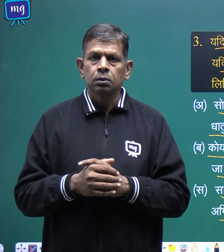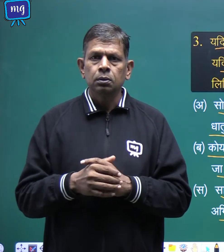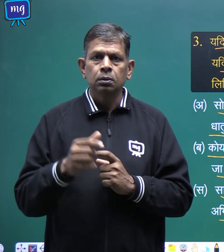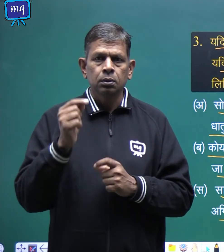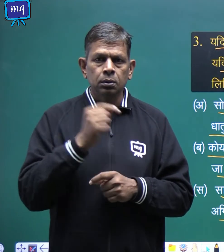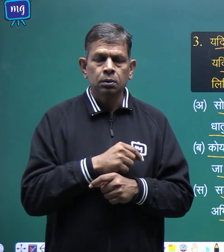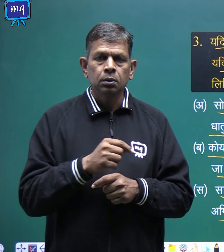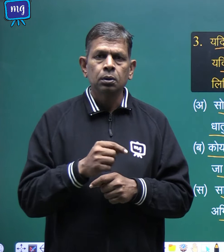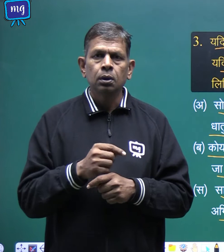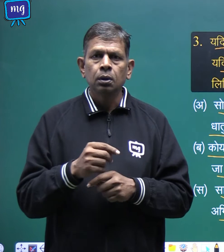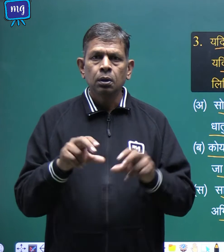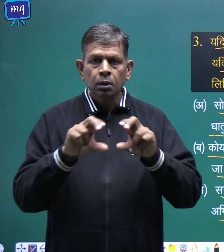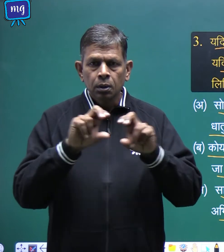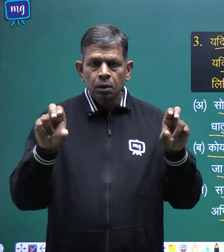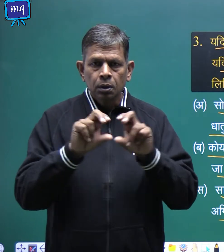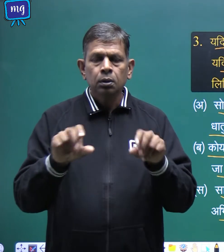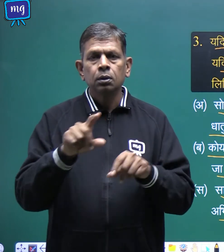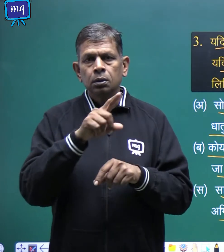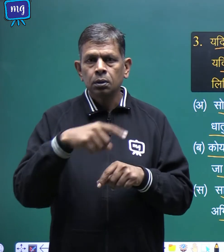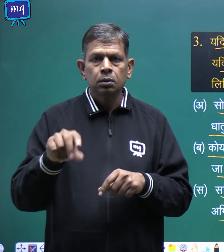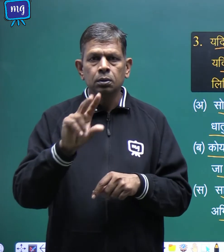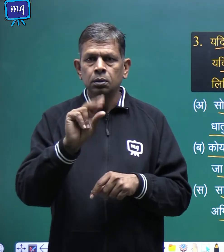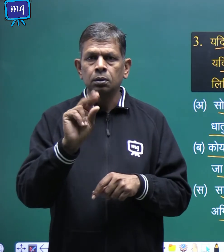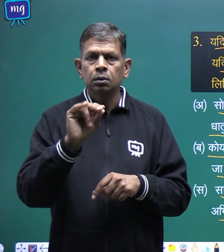ये कथन सत्य नहीं है।